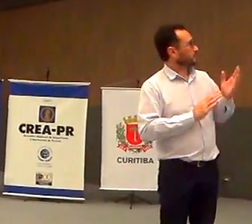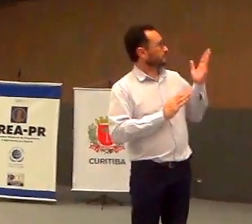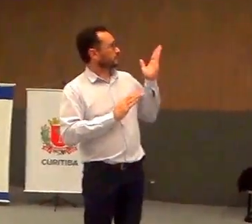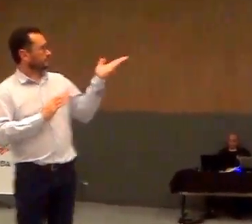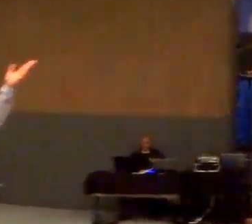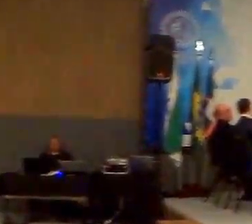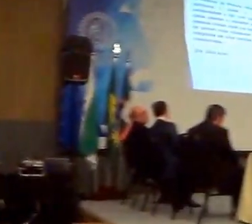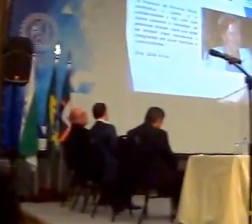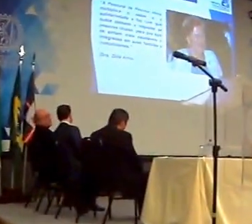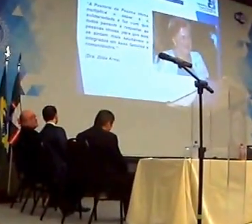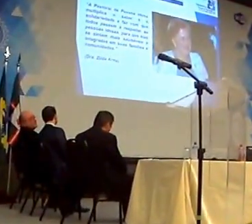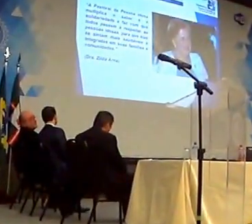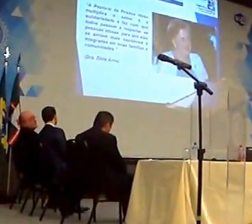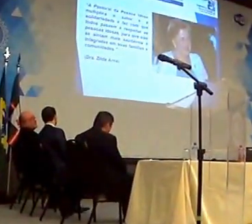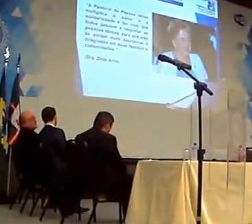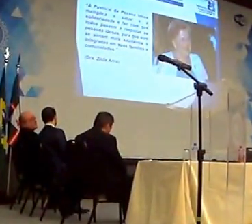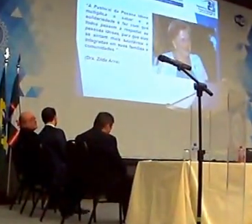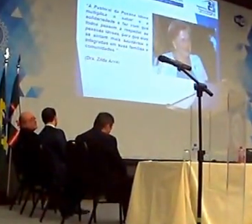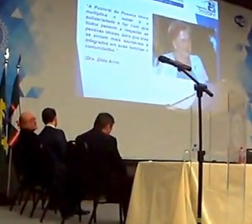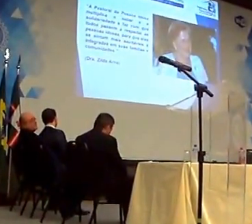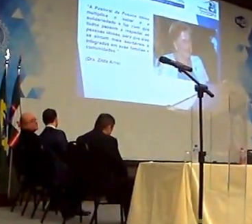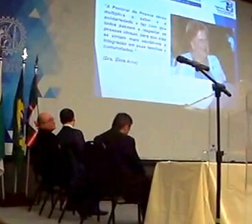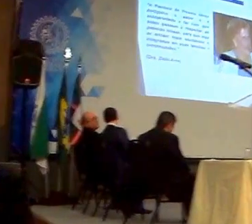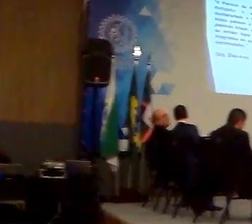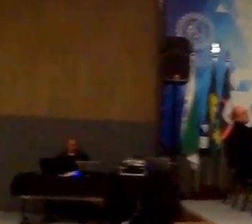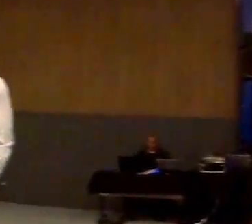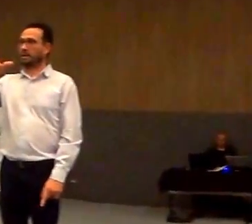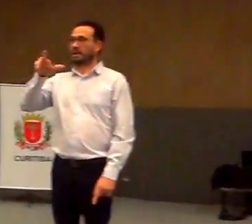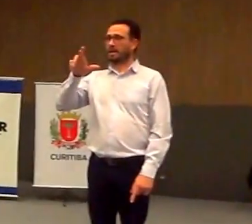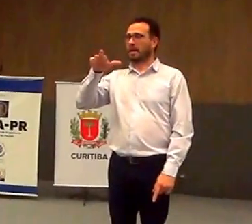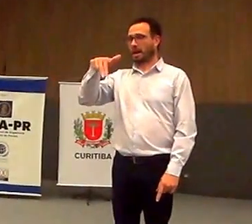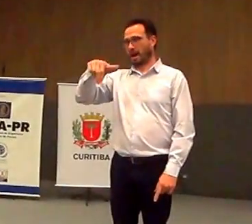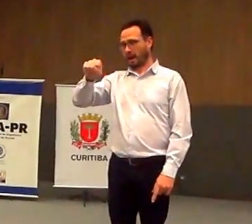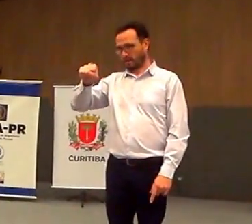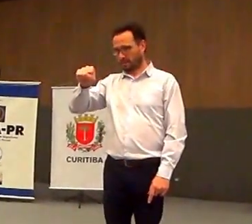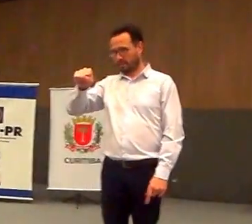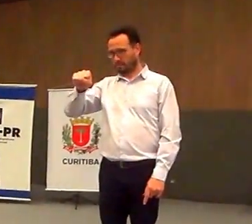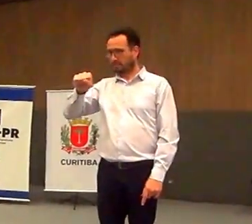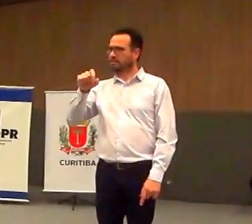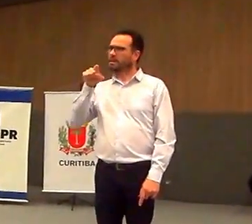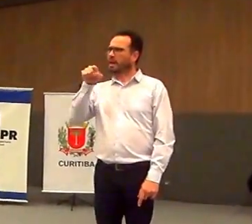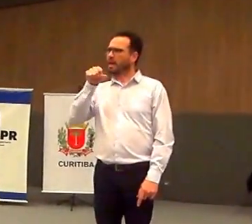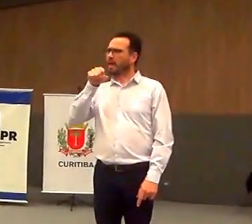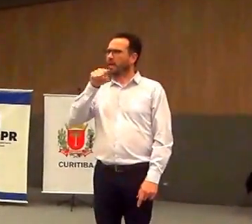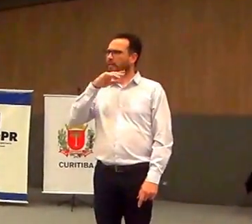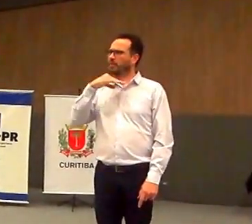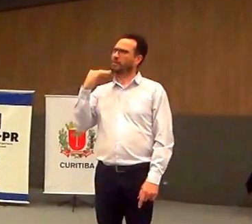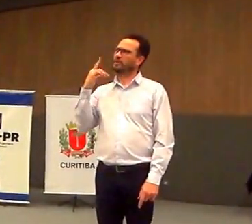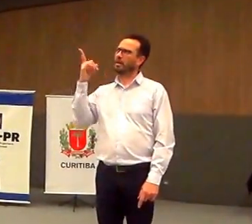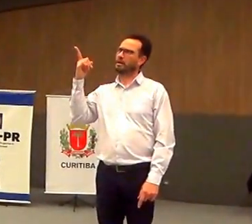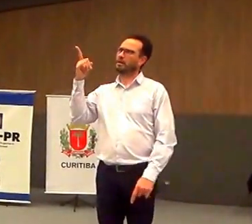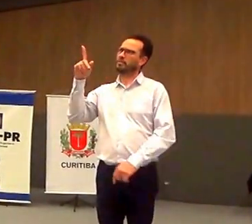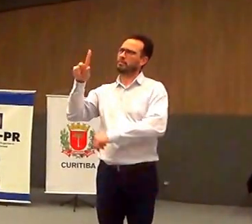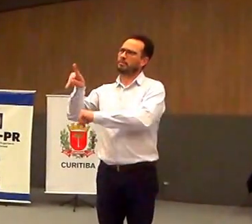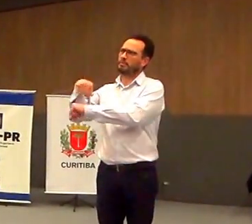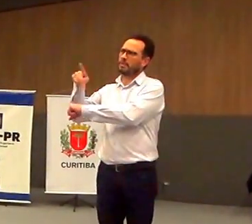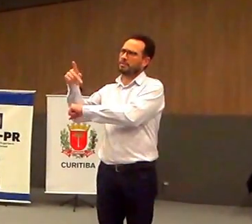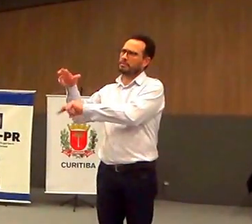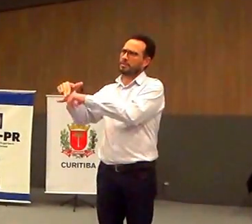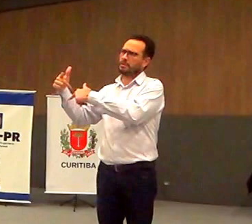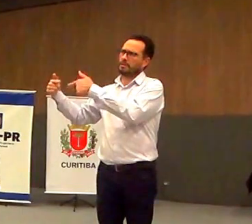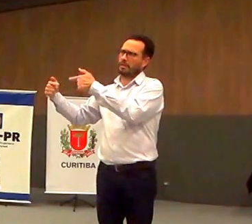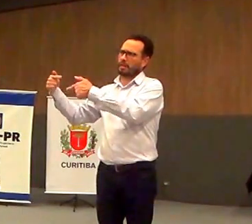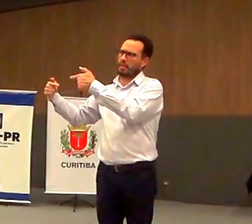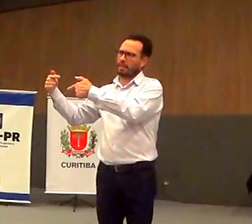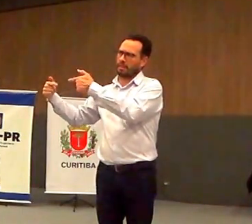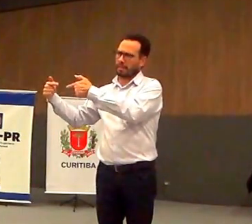Pessoa Idosa multiplica o saber e a solidariedade, e faz com que todos passem a respeitar as pessoas idosas, para